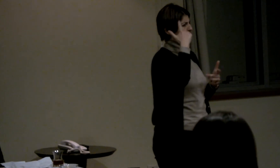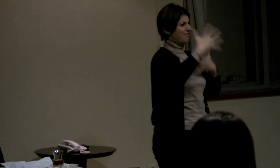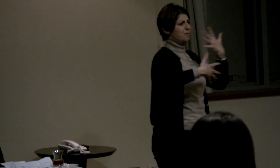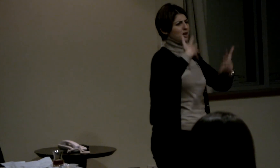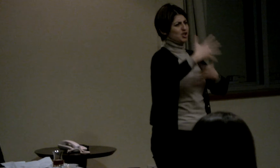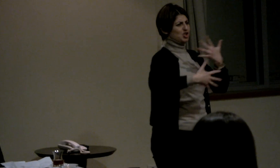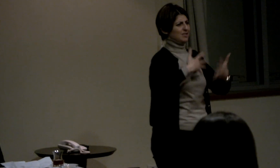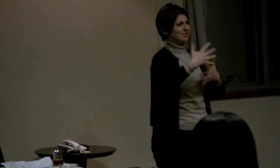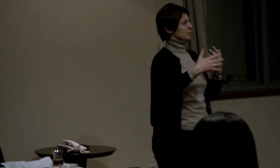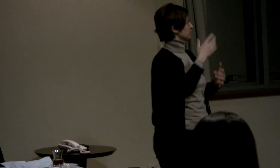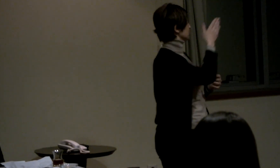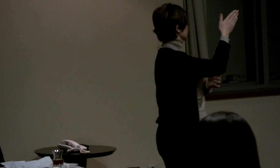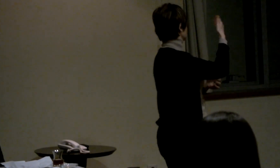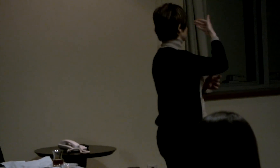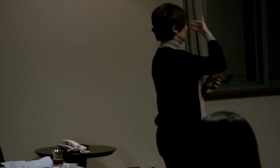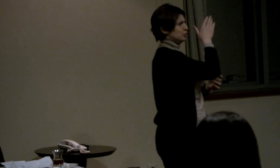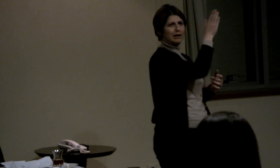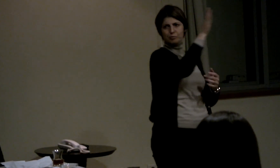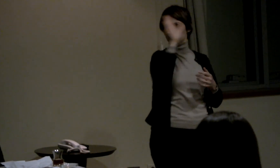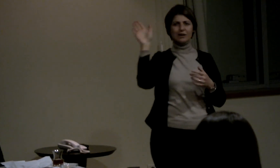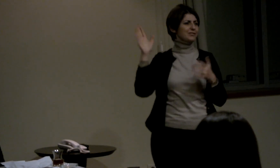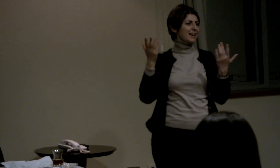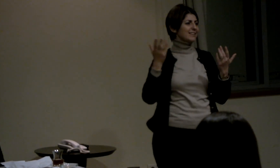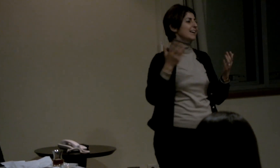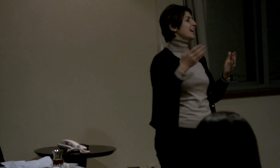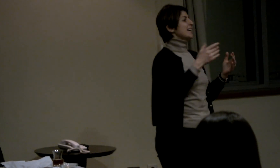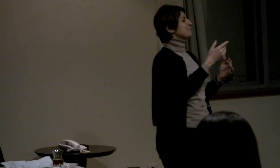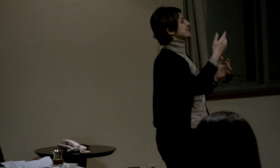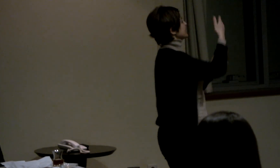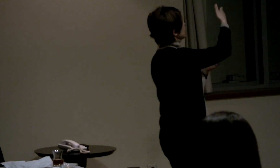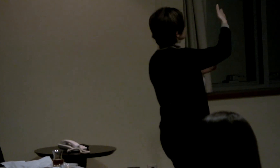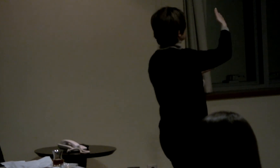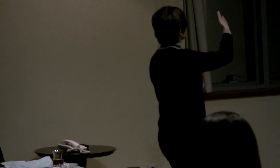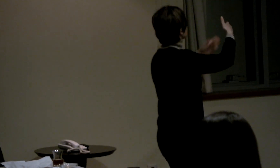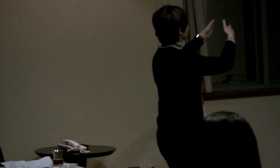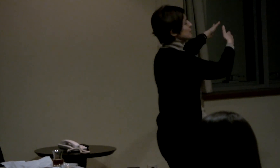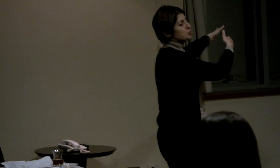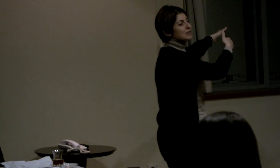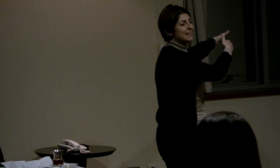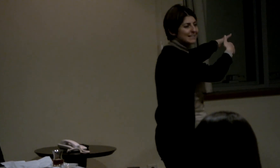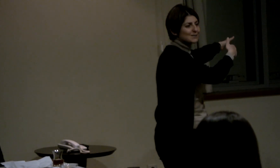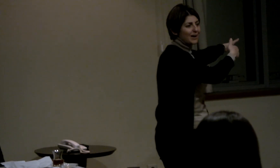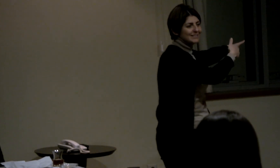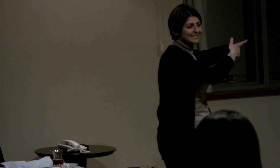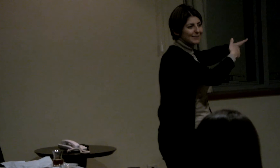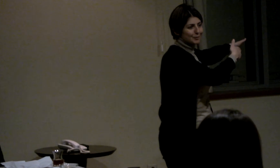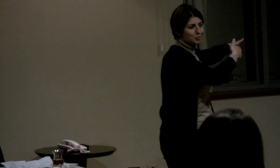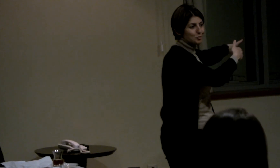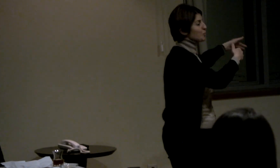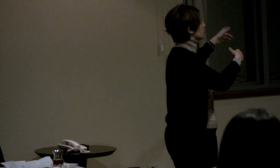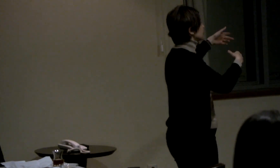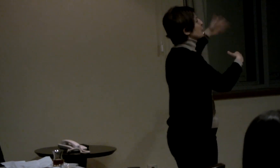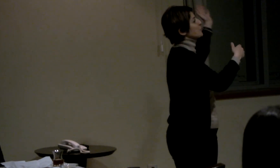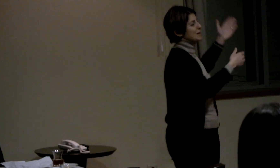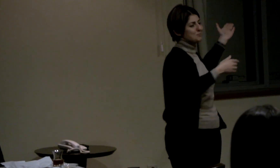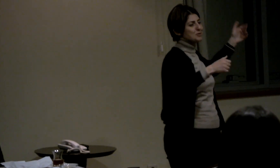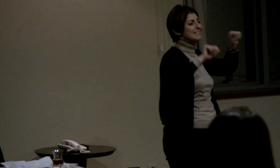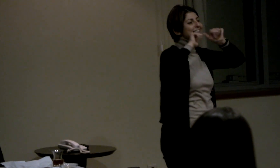Kafam karıştı. Bu taraf nerede? Mesela siz burayı gösterdiniz, burada deniz var atıyorum. Burada olmaz, burada deniz